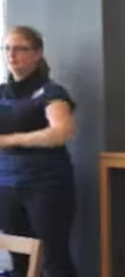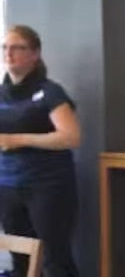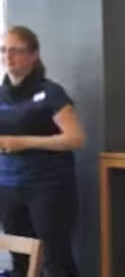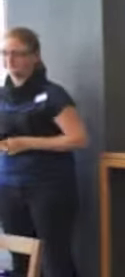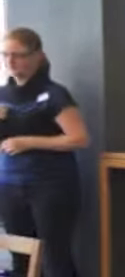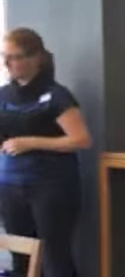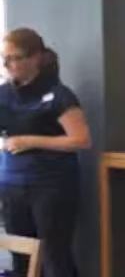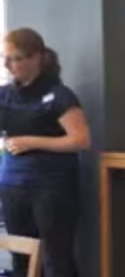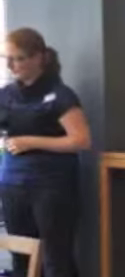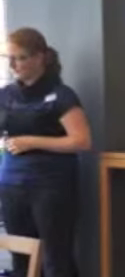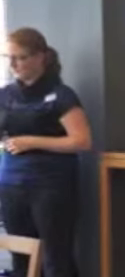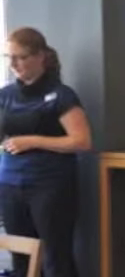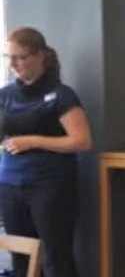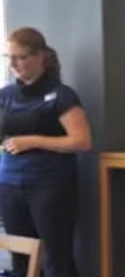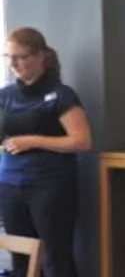då inom